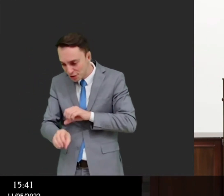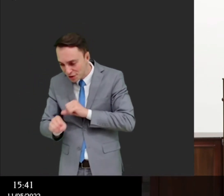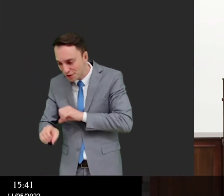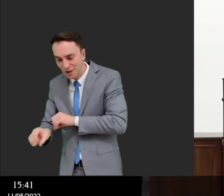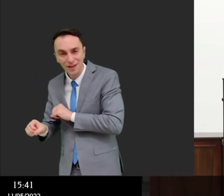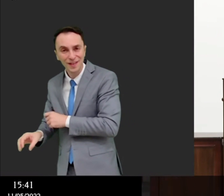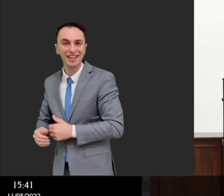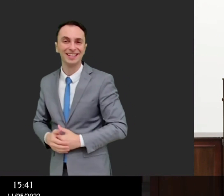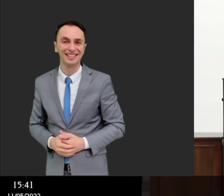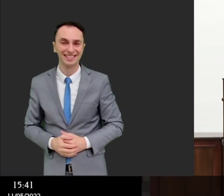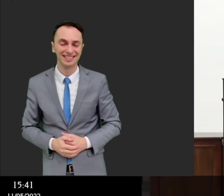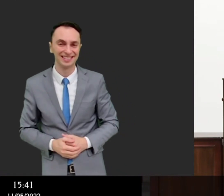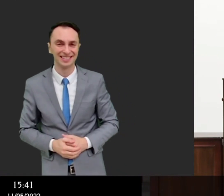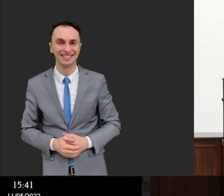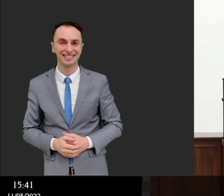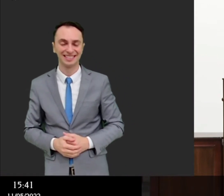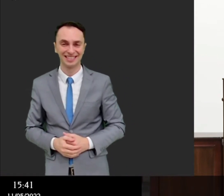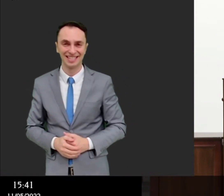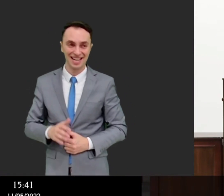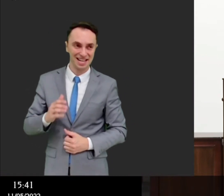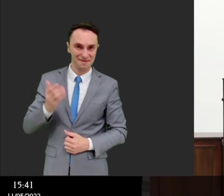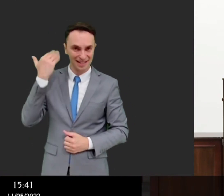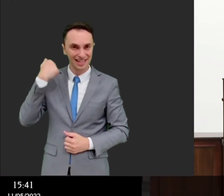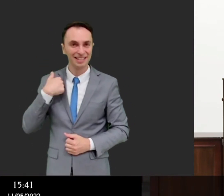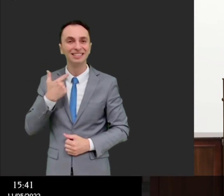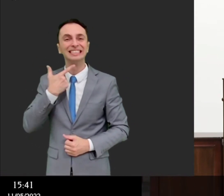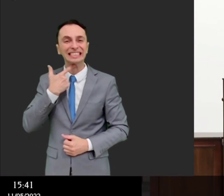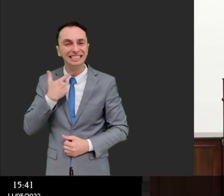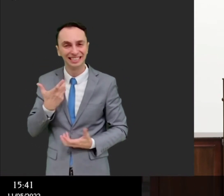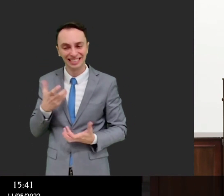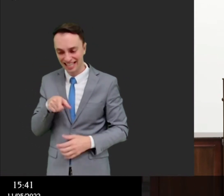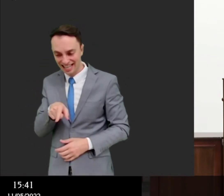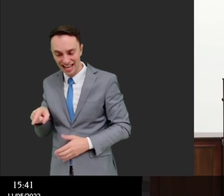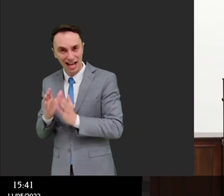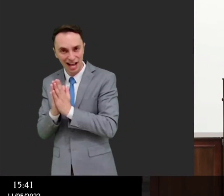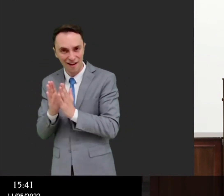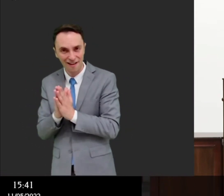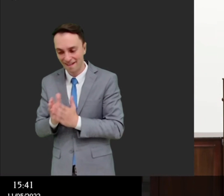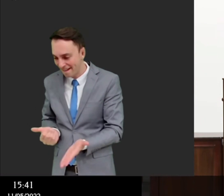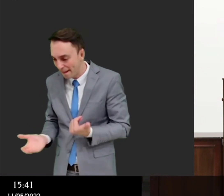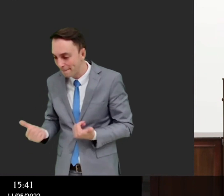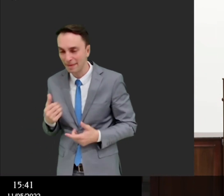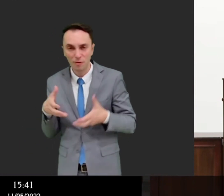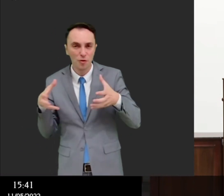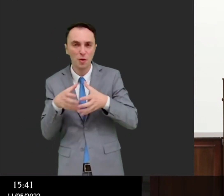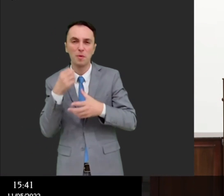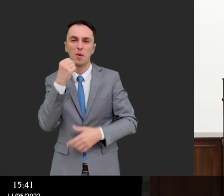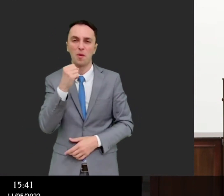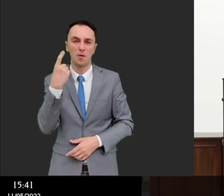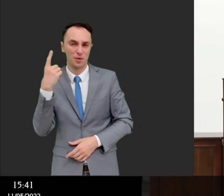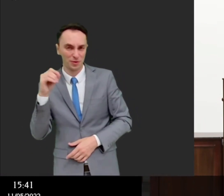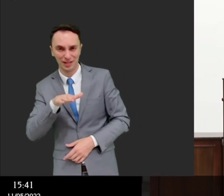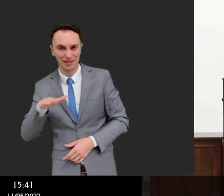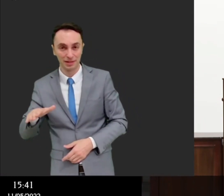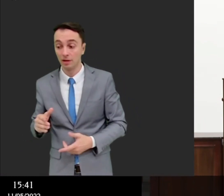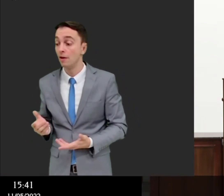eles, quando queria que os meninos orassem, nós juntávamos lá um grupo de 8, 10 meninos, Então vamos orar. Vai